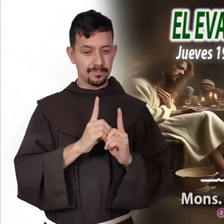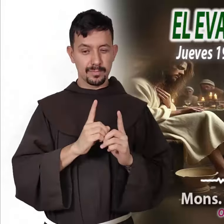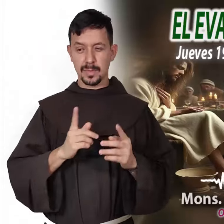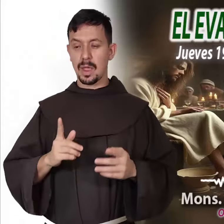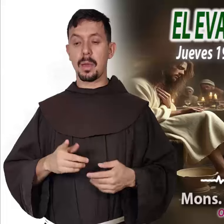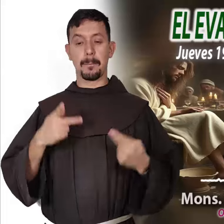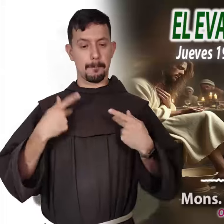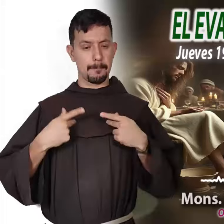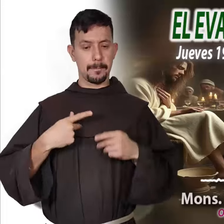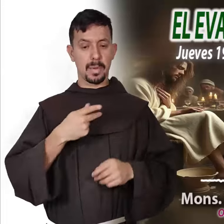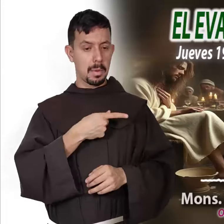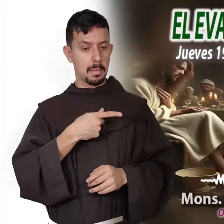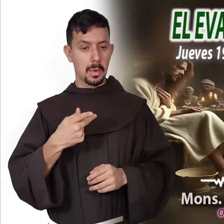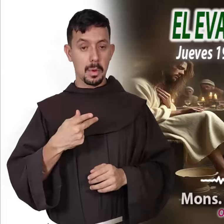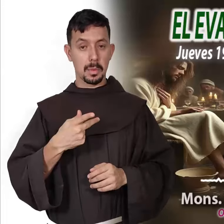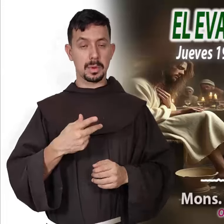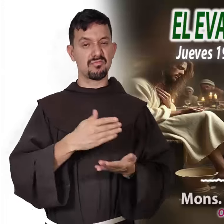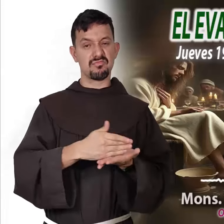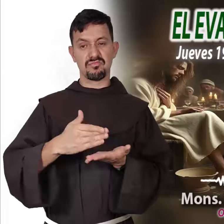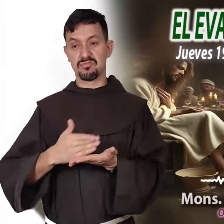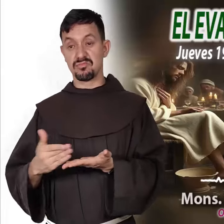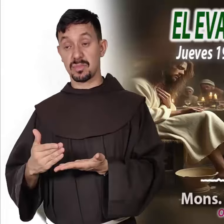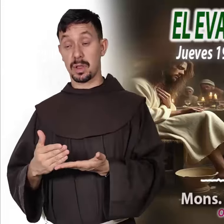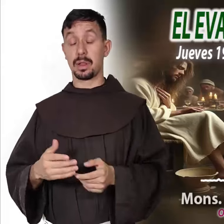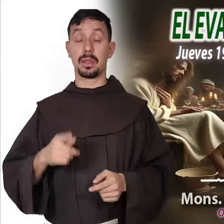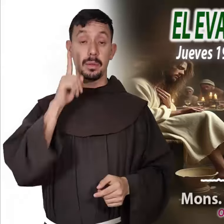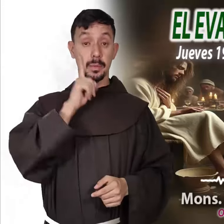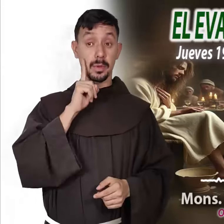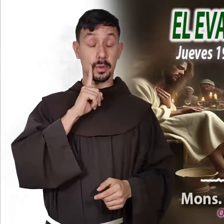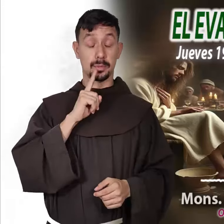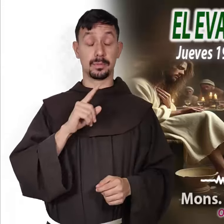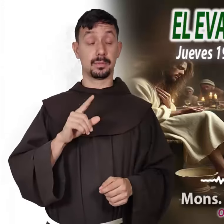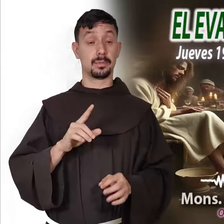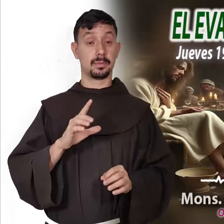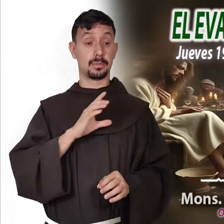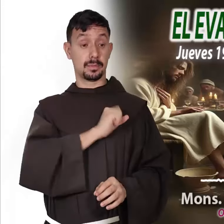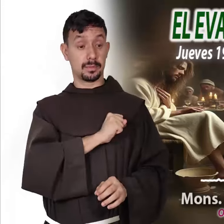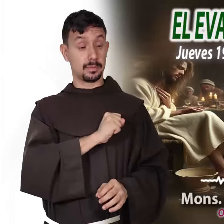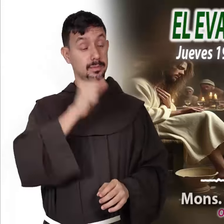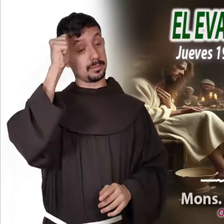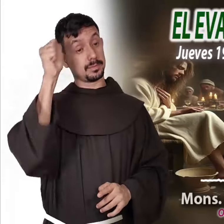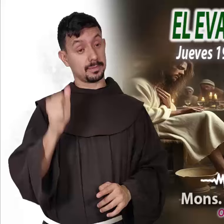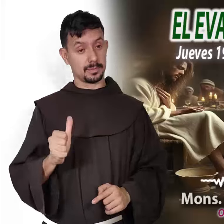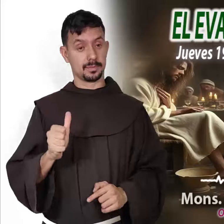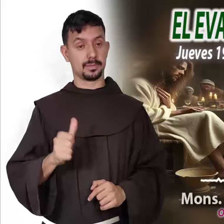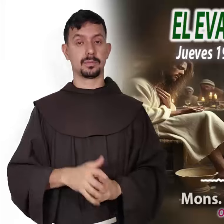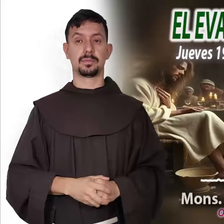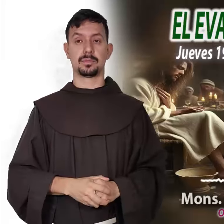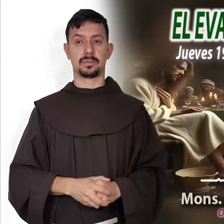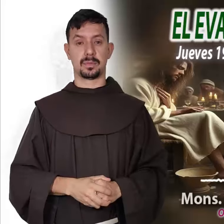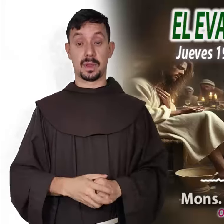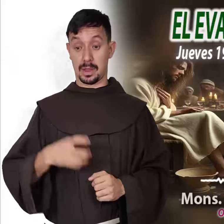acerca de una manera especial con los pobres, marginados, las mujeres, pero en especial con los